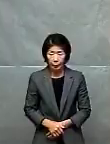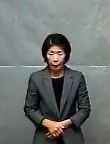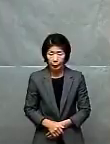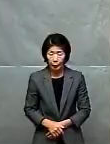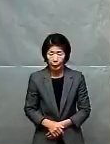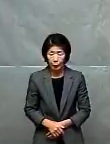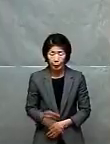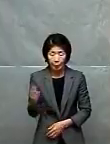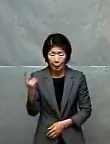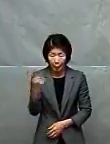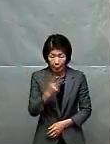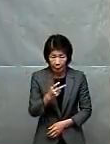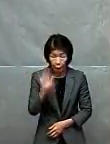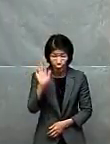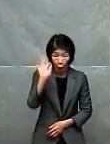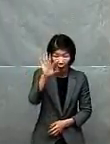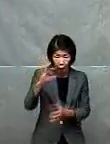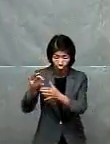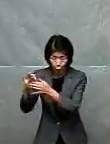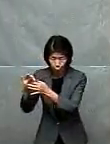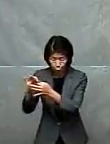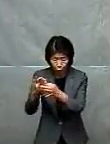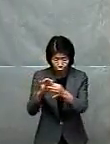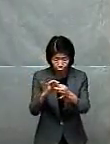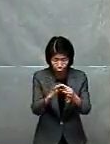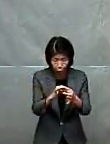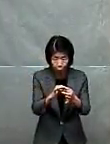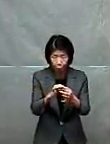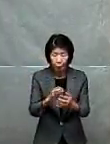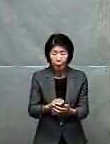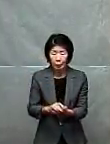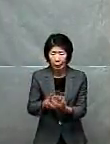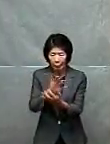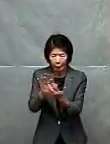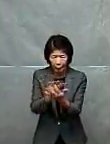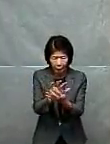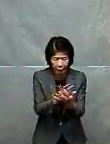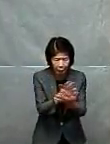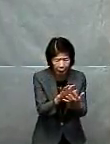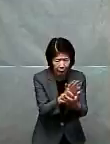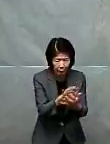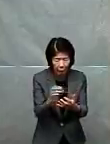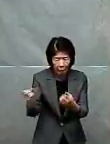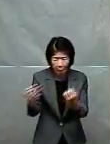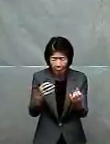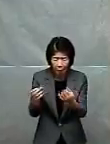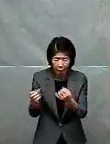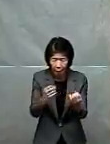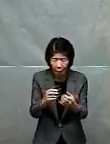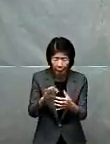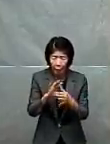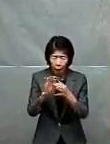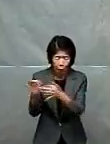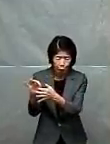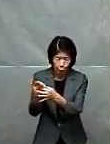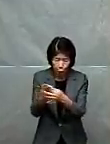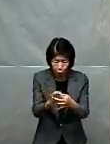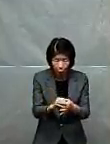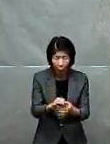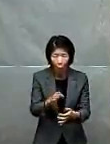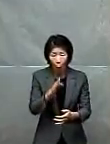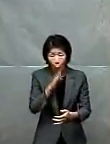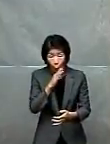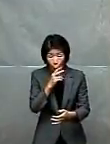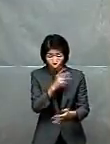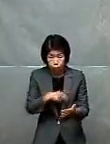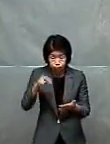そしてそのあとずっといろいろなことが言われてきておりますので、まさに出馬